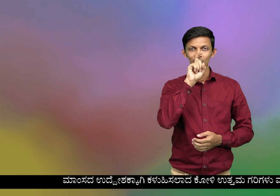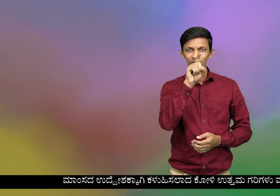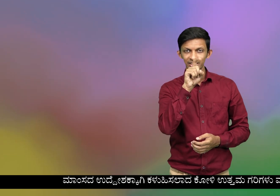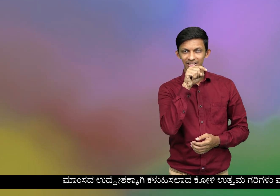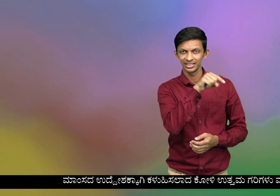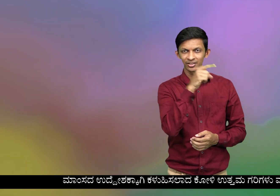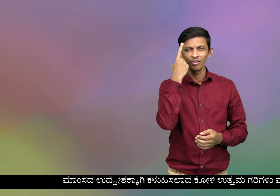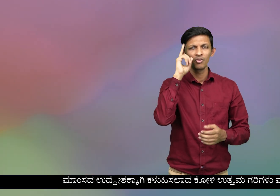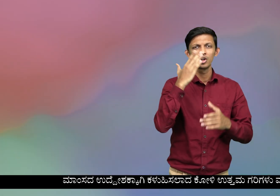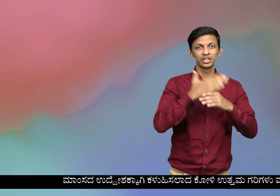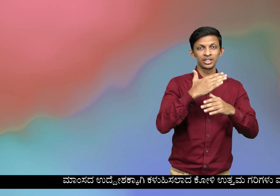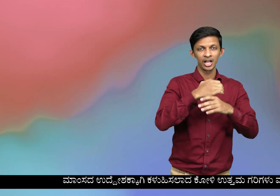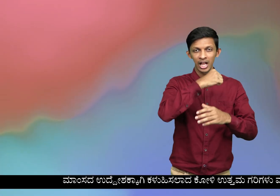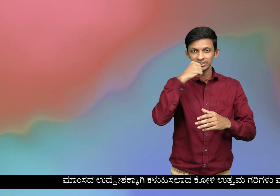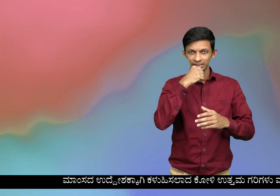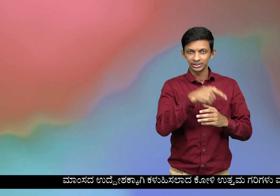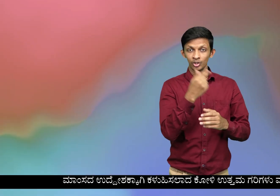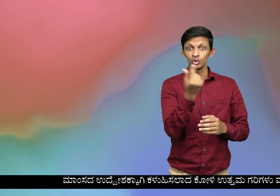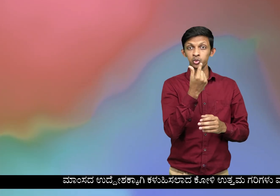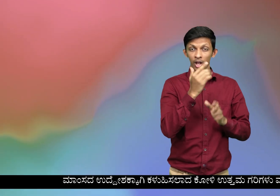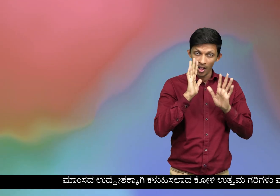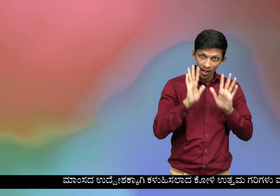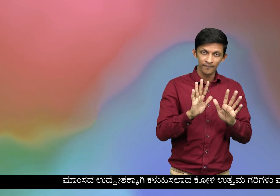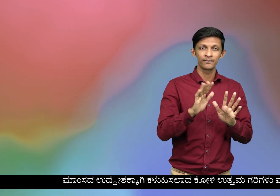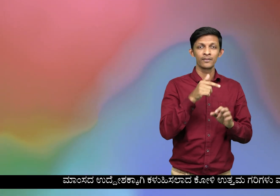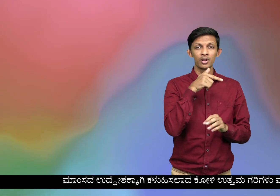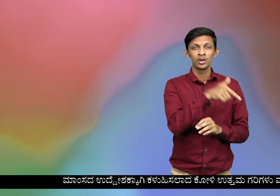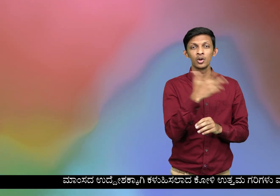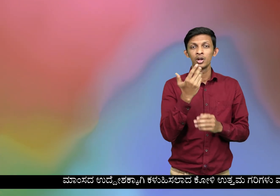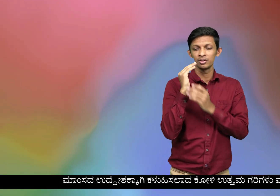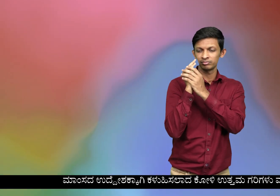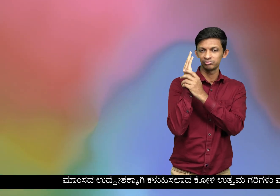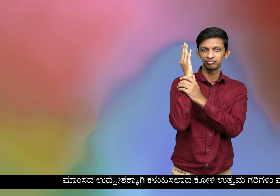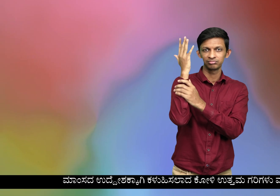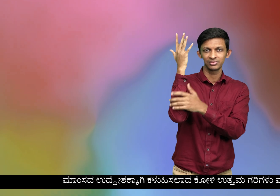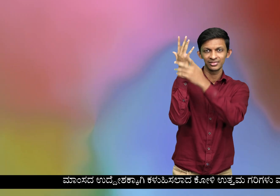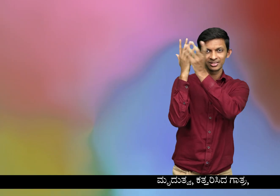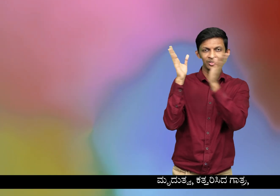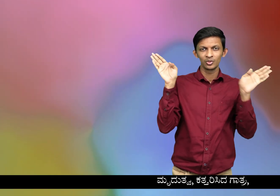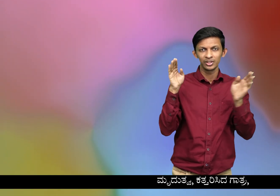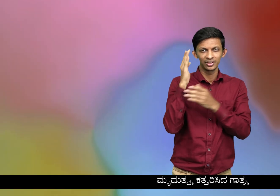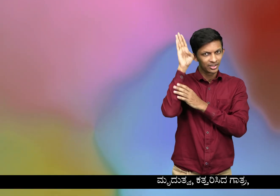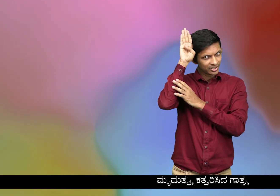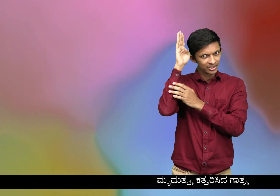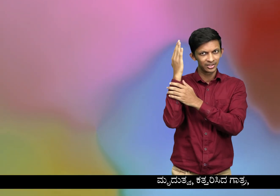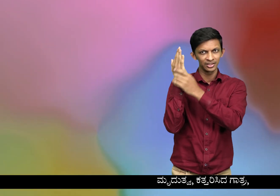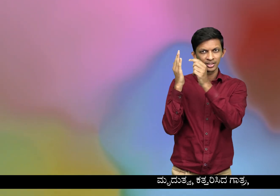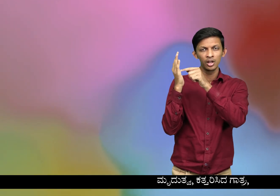ಮಾಂಸದ ಉದ್ದೇಶಕ್ಕಾಗಿ ಕಳುಹಿಸಲಾದ ಕೋಳಿ ಉತ್ತಮ ಗರಿಗಳು ಮತ್ತು ಮೃತದೇಹದ ಮೃದುತ್ವ, ಕತ್ತರಿಸಿದ